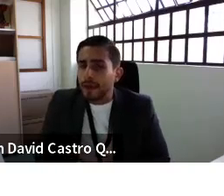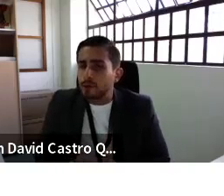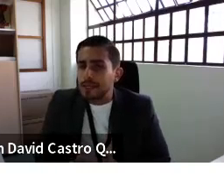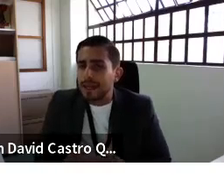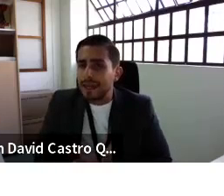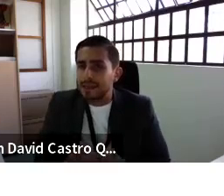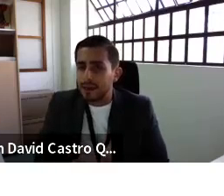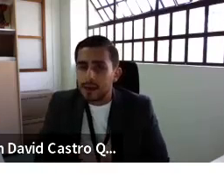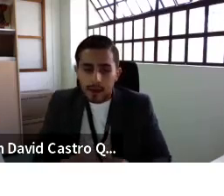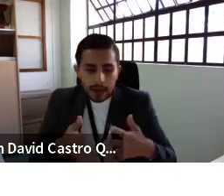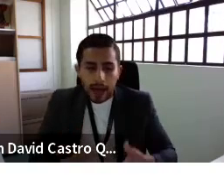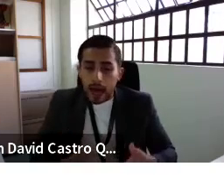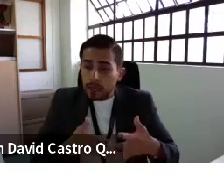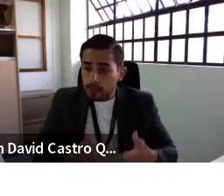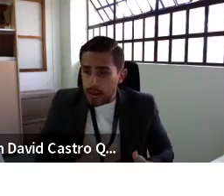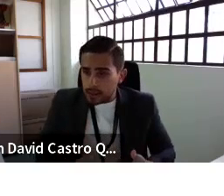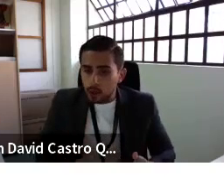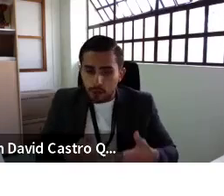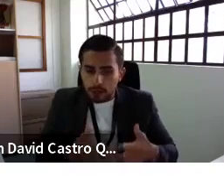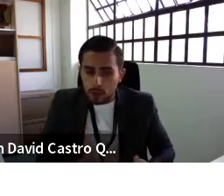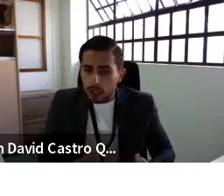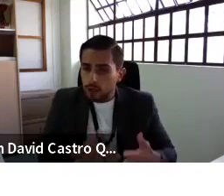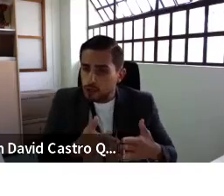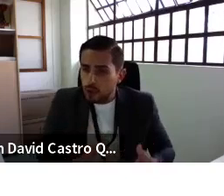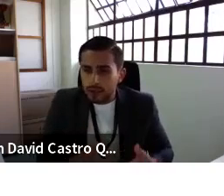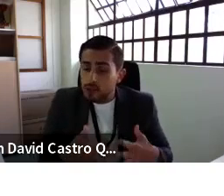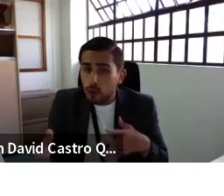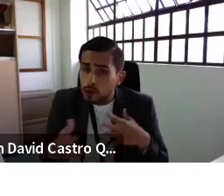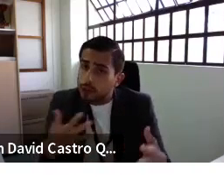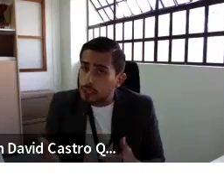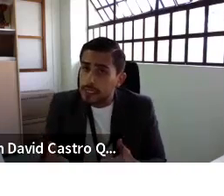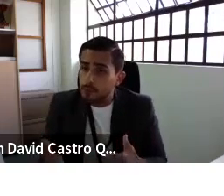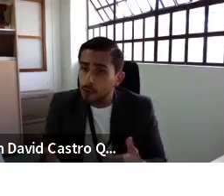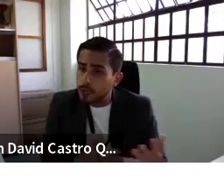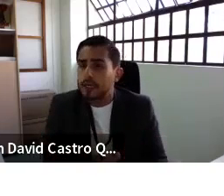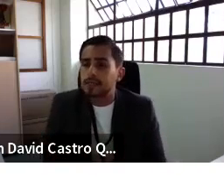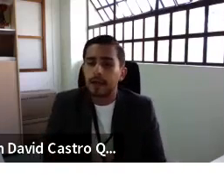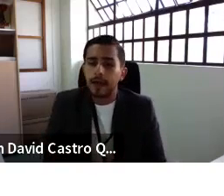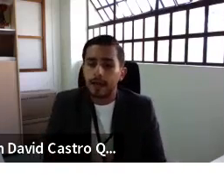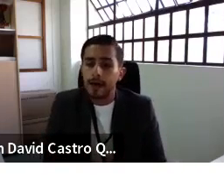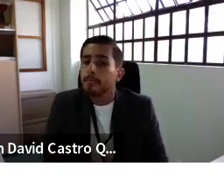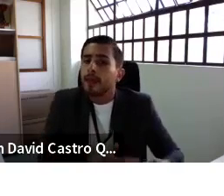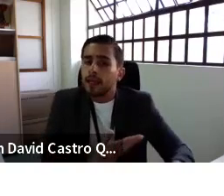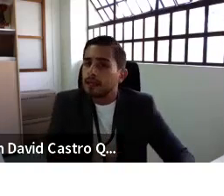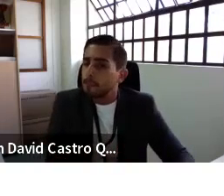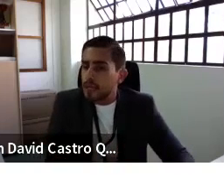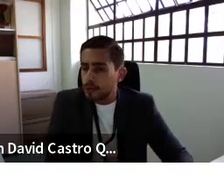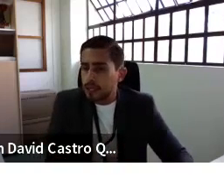queremos hacer es que cada vez más los profesores, los estudiantes, todos los actores que se involucran en esta cadena entiendan, pues, que no están